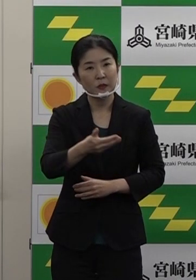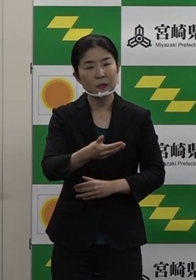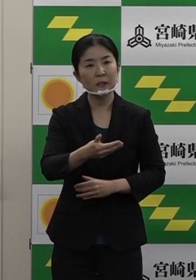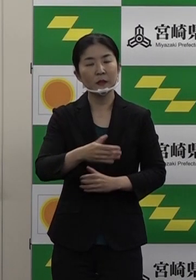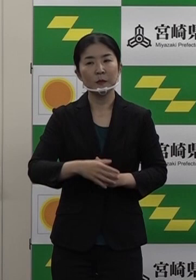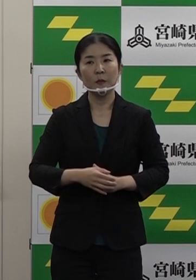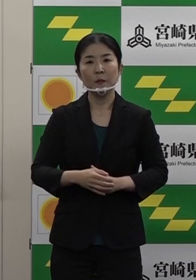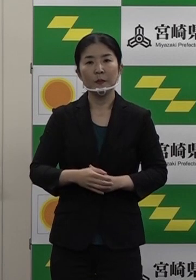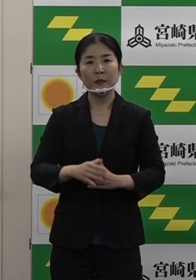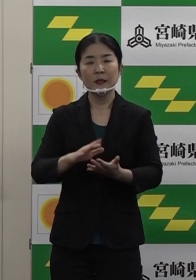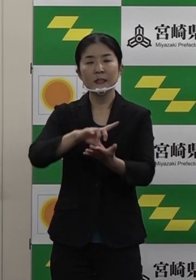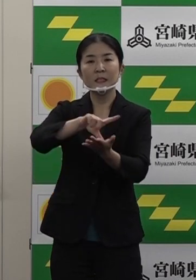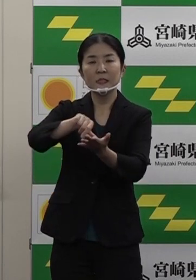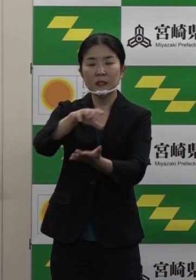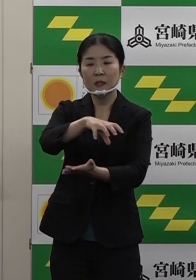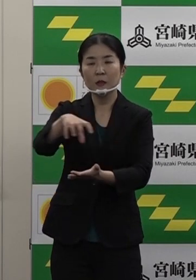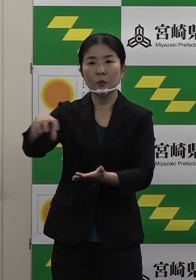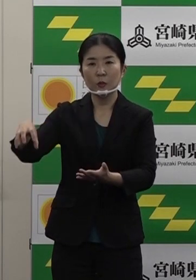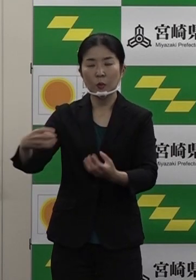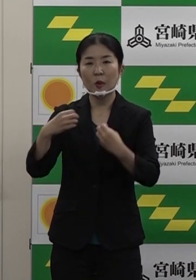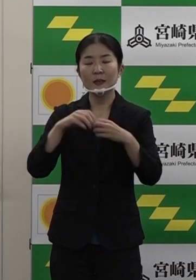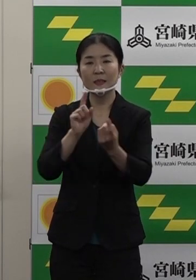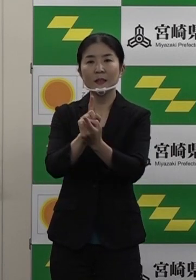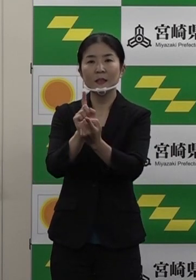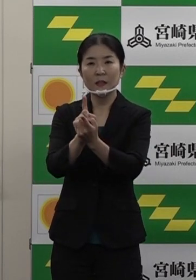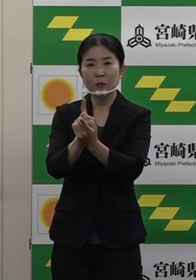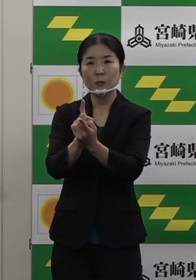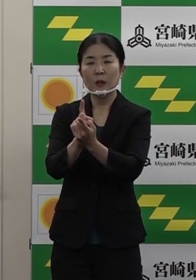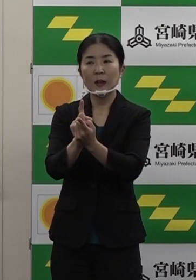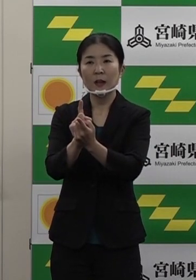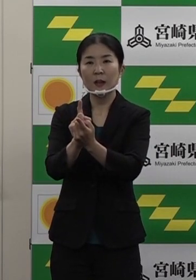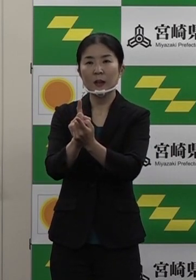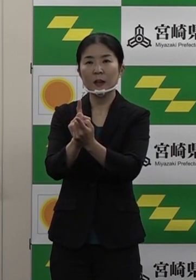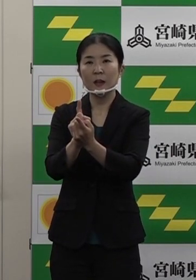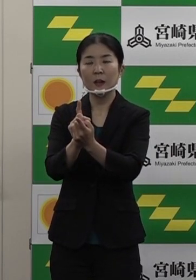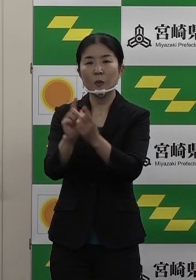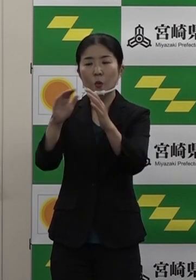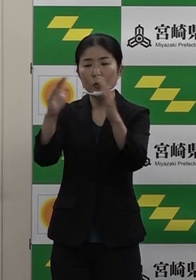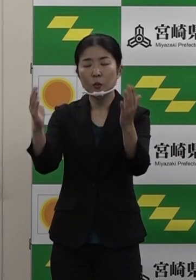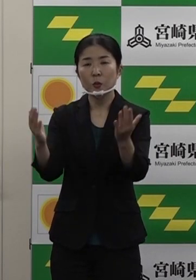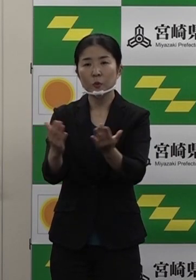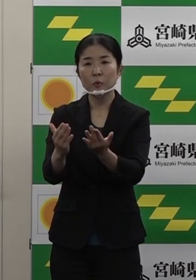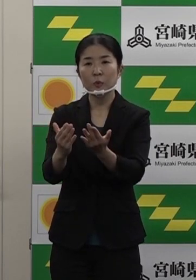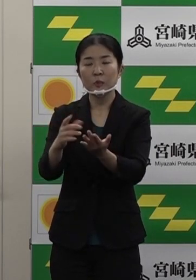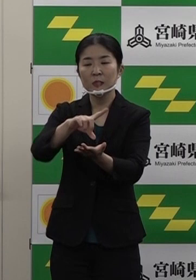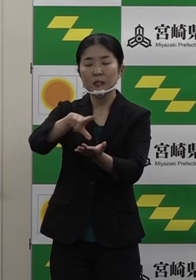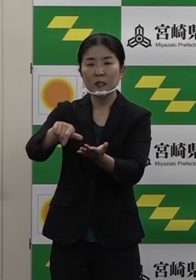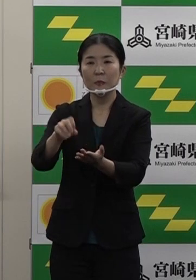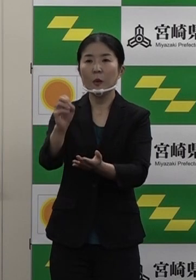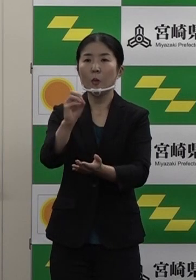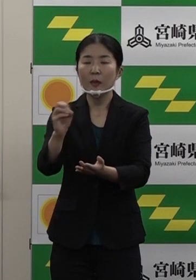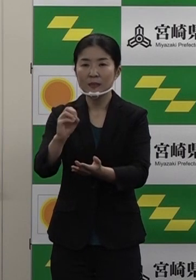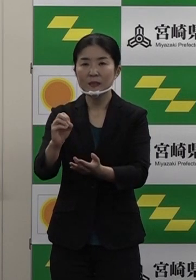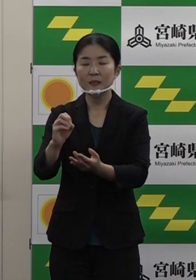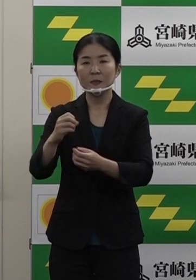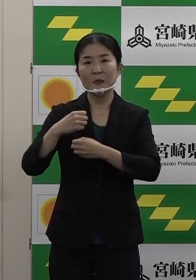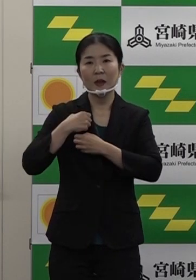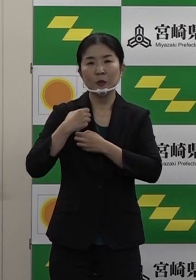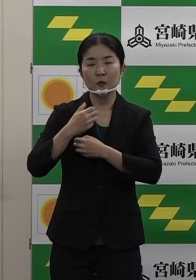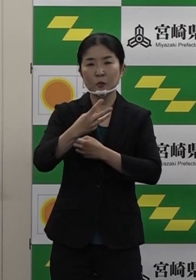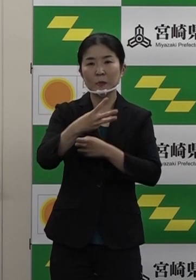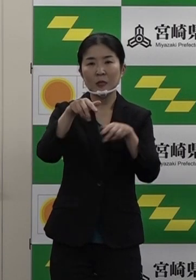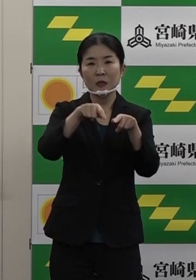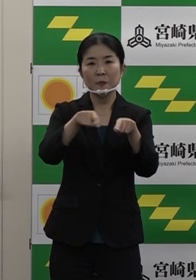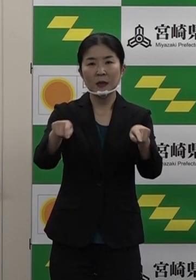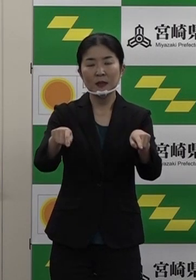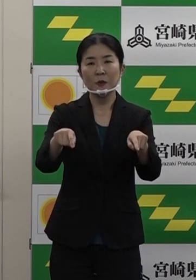県域ごとのそういう感染対策ですけど、今回もほとんどの県域はオレンジにありながら都城と三股町は